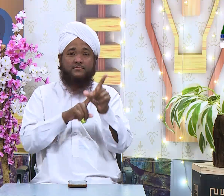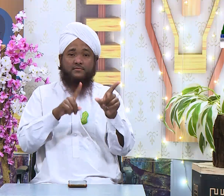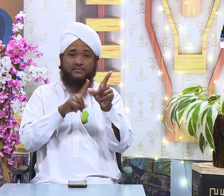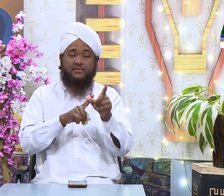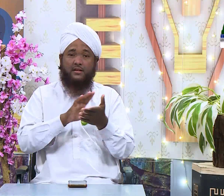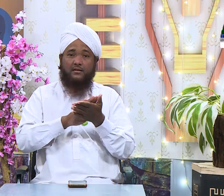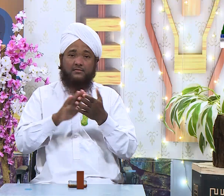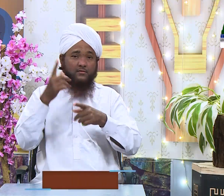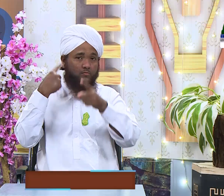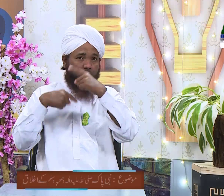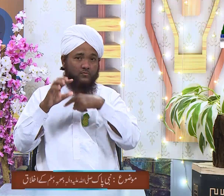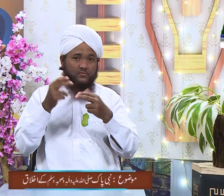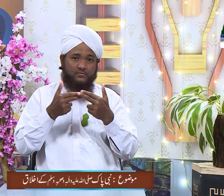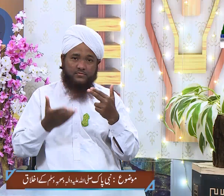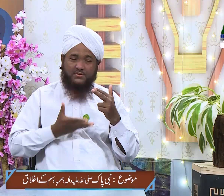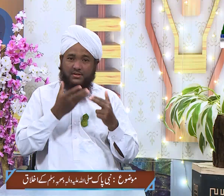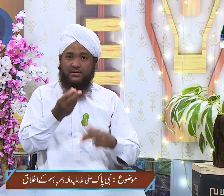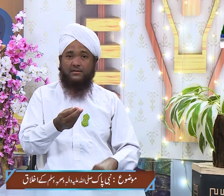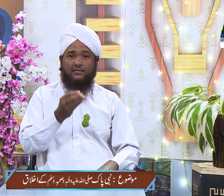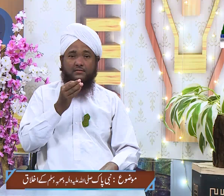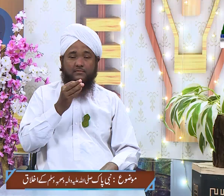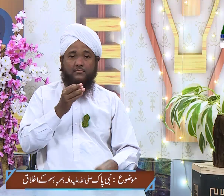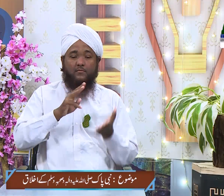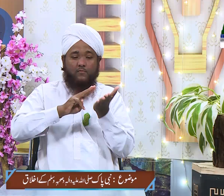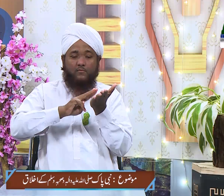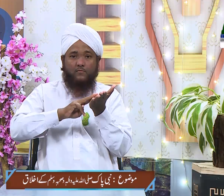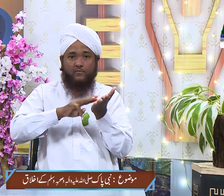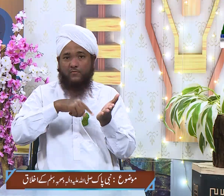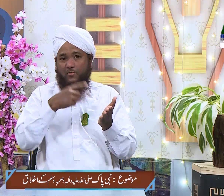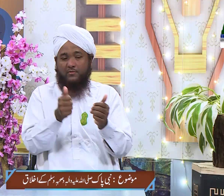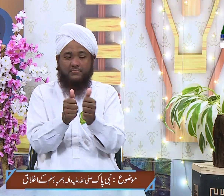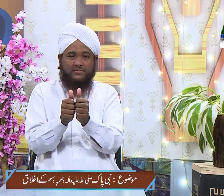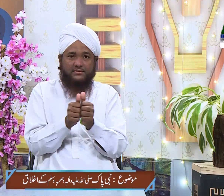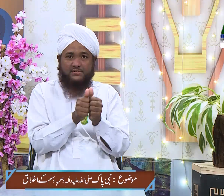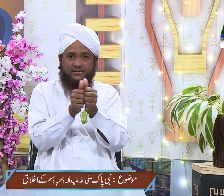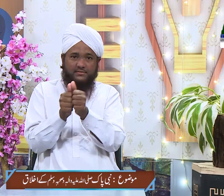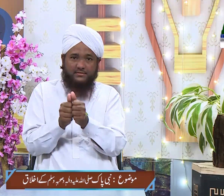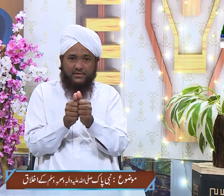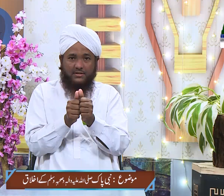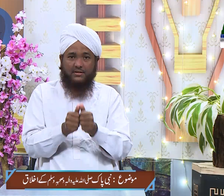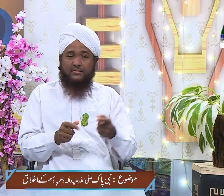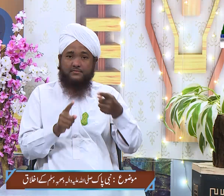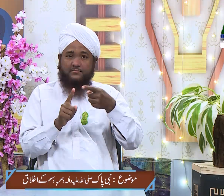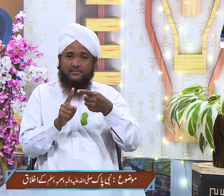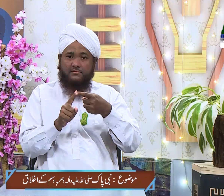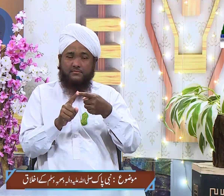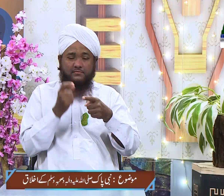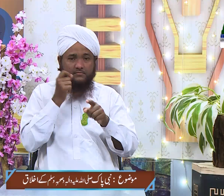نے حضرت محمد بن مسلمہ رضی اللہ تعالی عنہ کی قیادت میں ایک لشکر جانب نجد